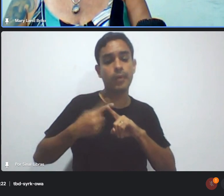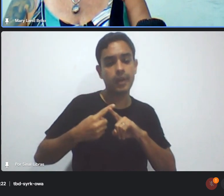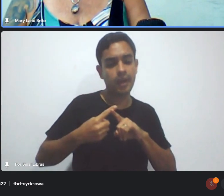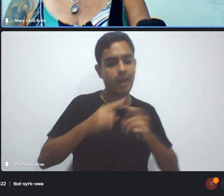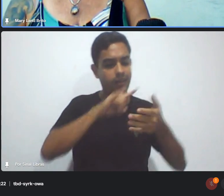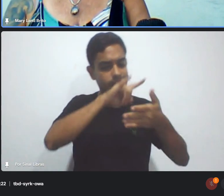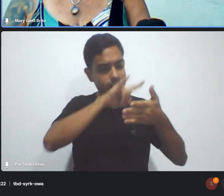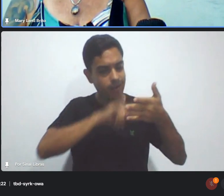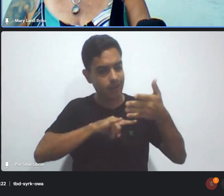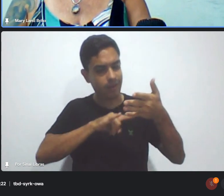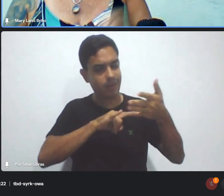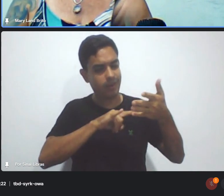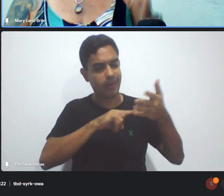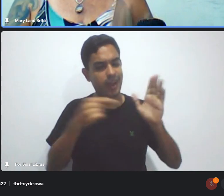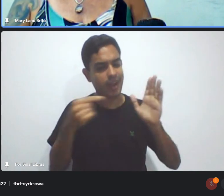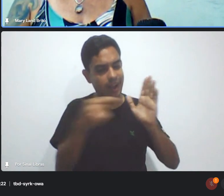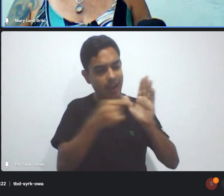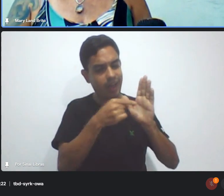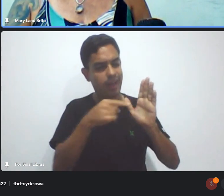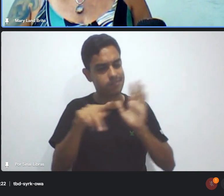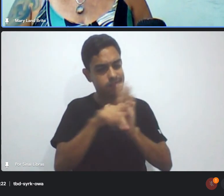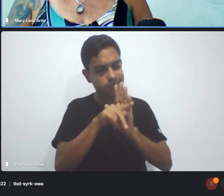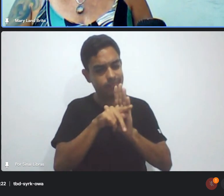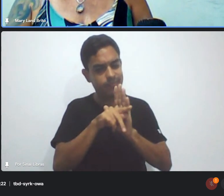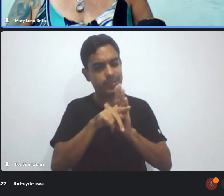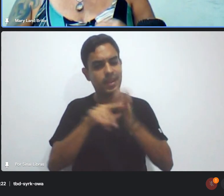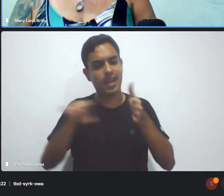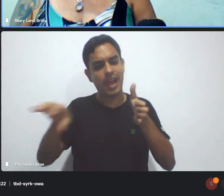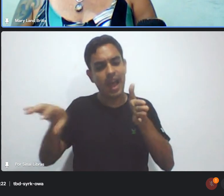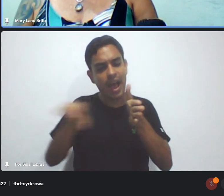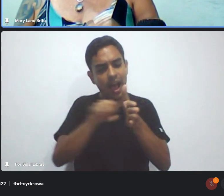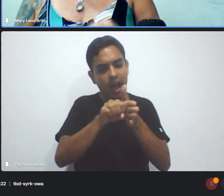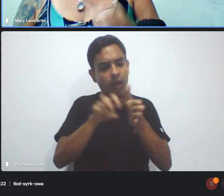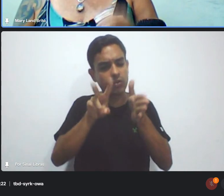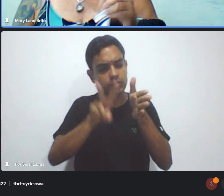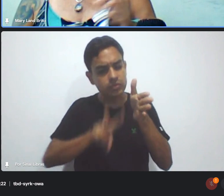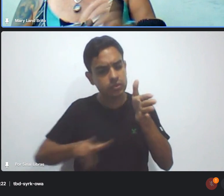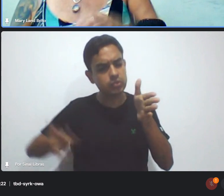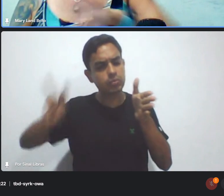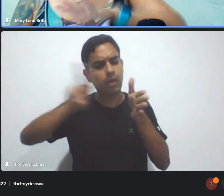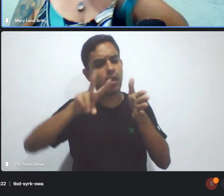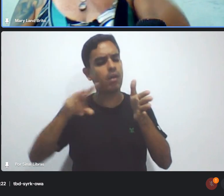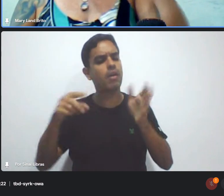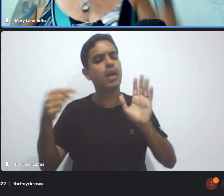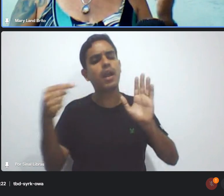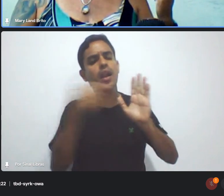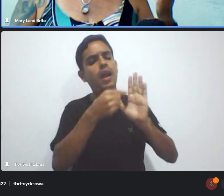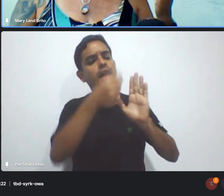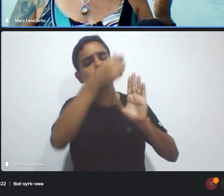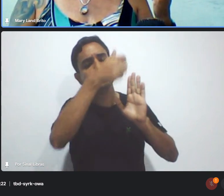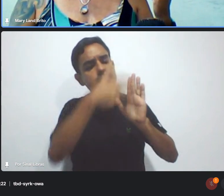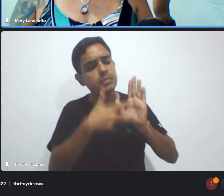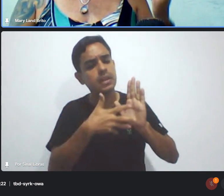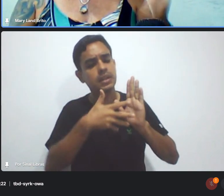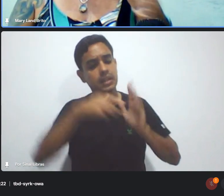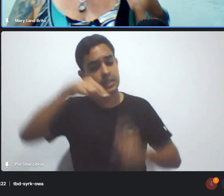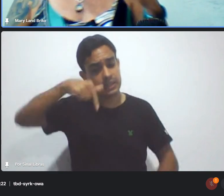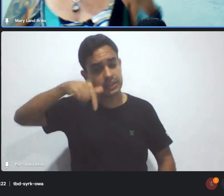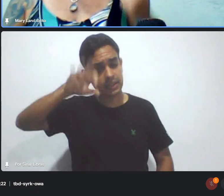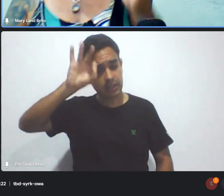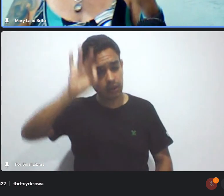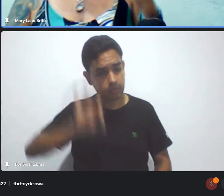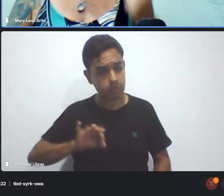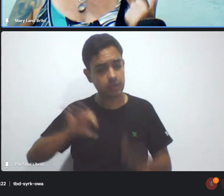que a Secretaria do Audiovisual lançou há pouco mais de 2 semanas coloca que, para fazer parte daqueles 70% do audiovisual,